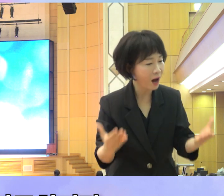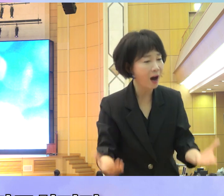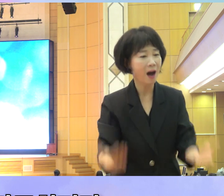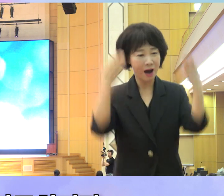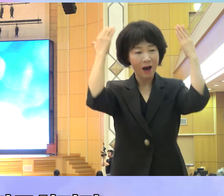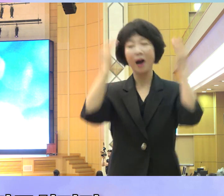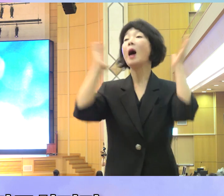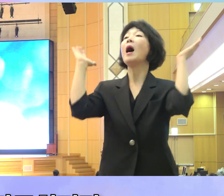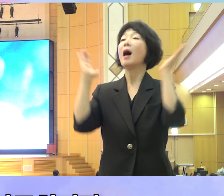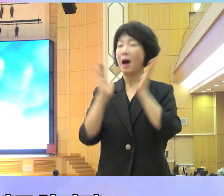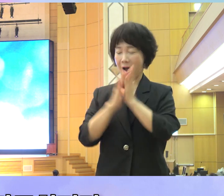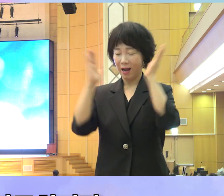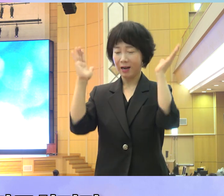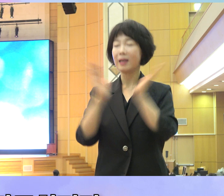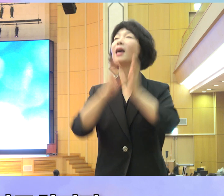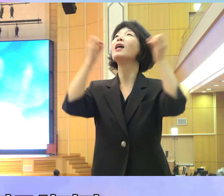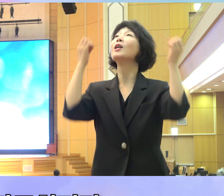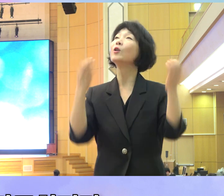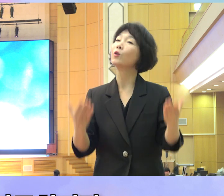할렐루야